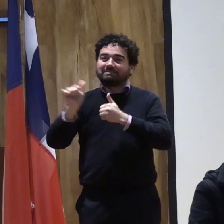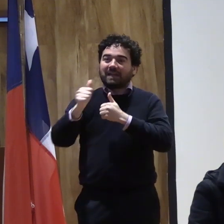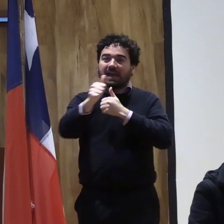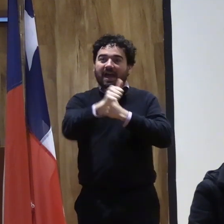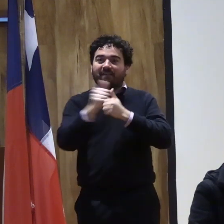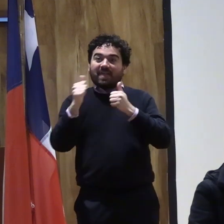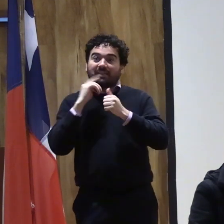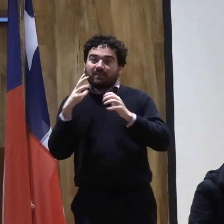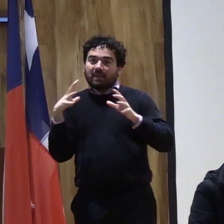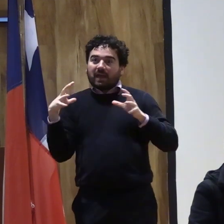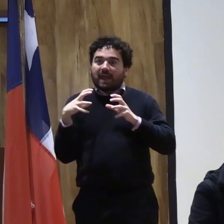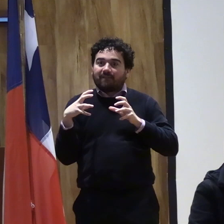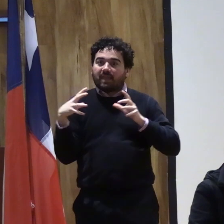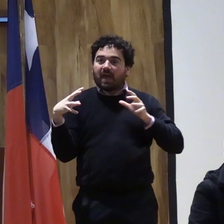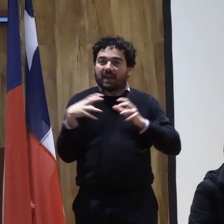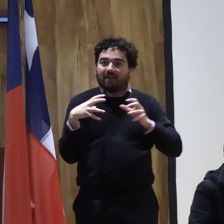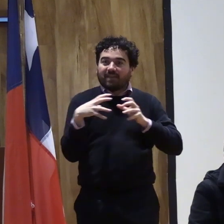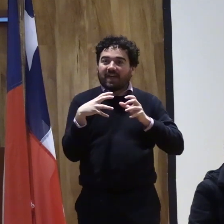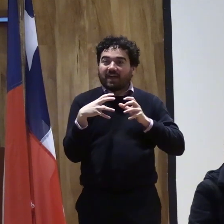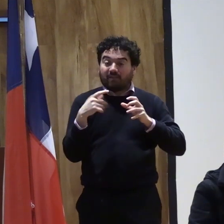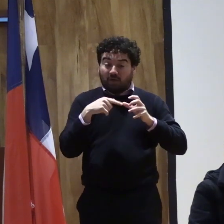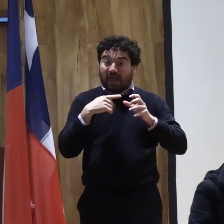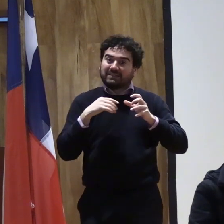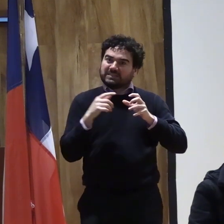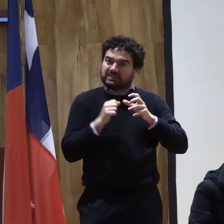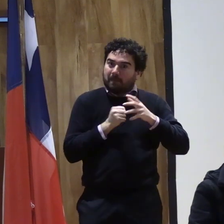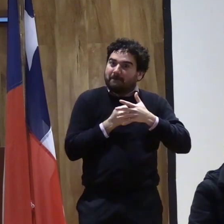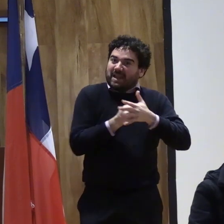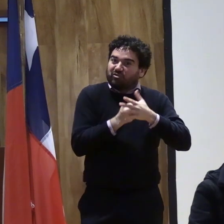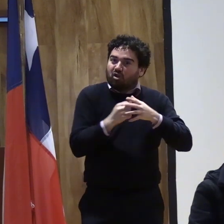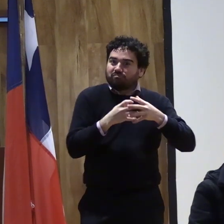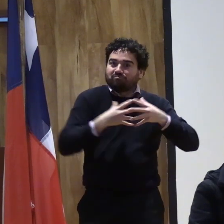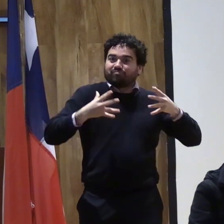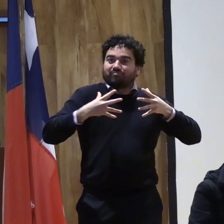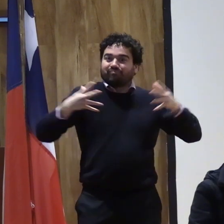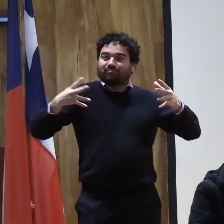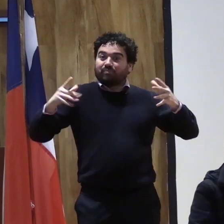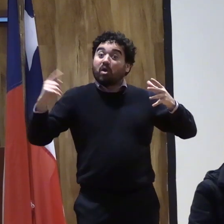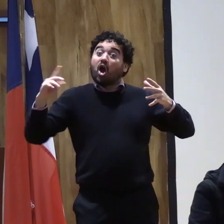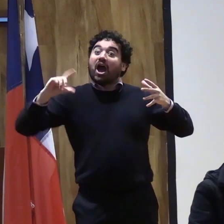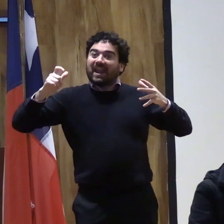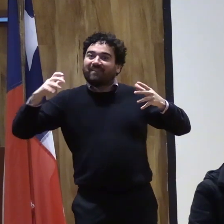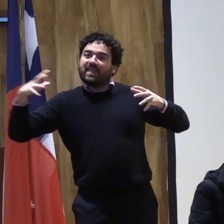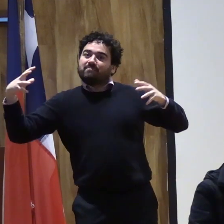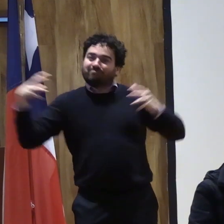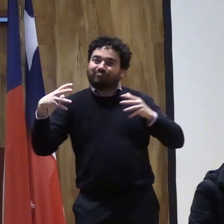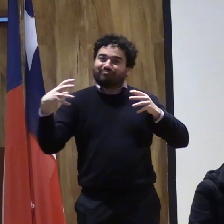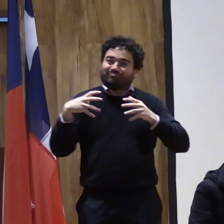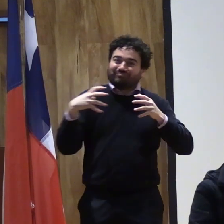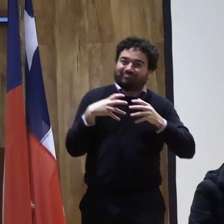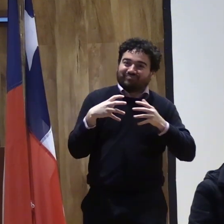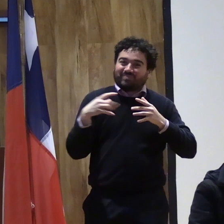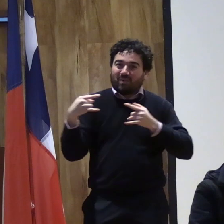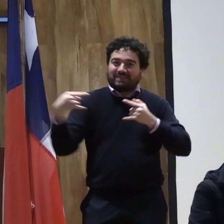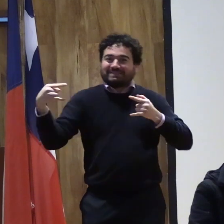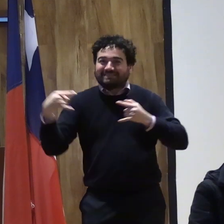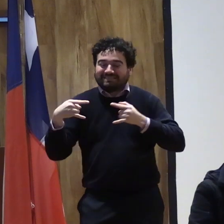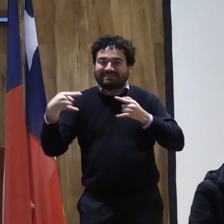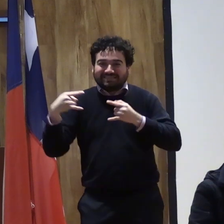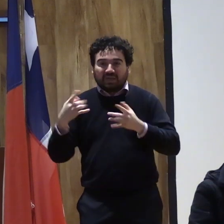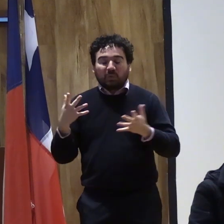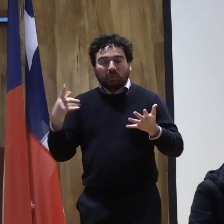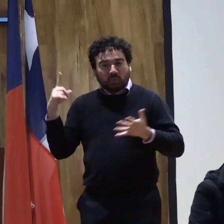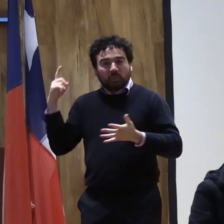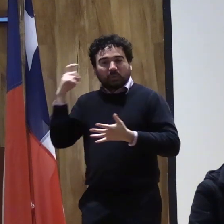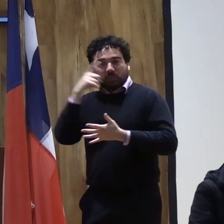gravedad gane, porque si gana la presión no se va a formar nada. Cuando explota una supernova,